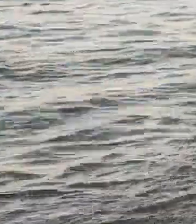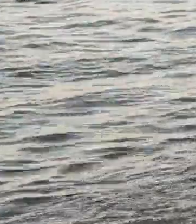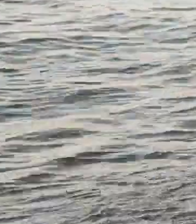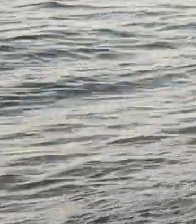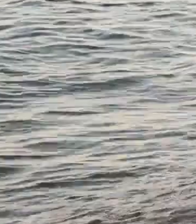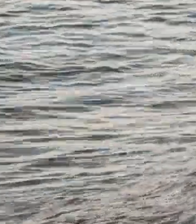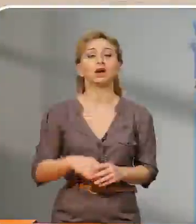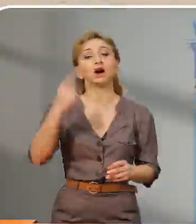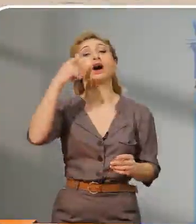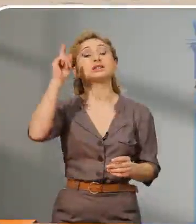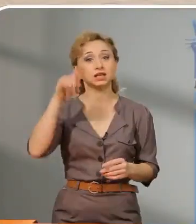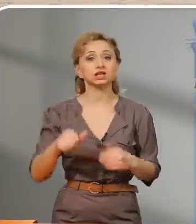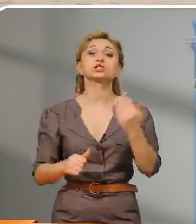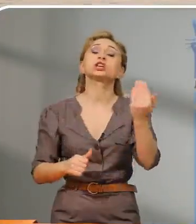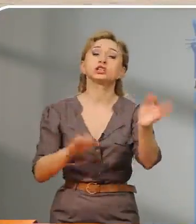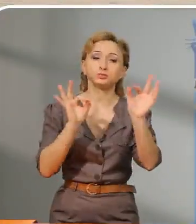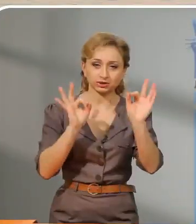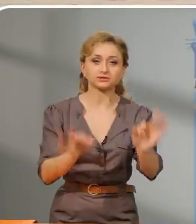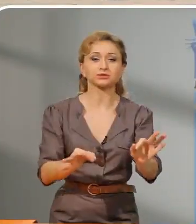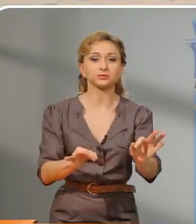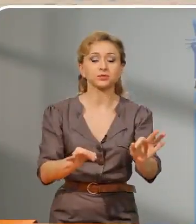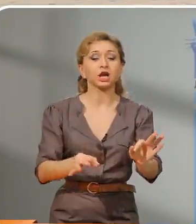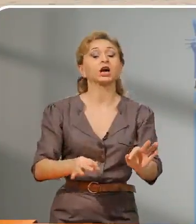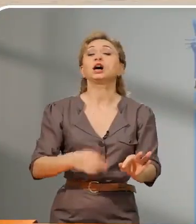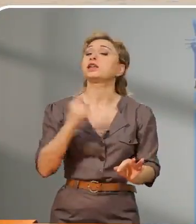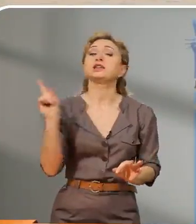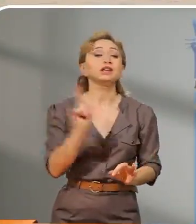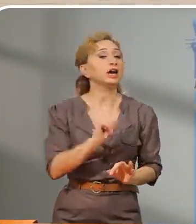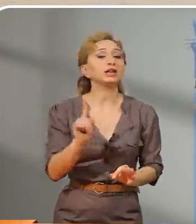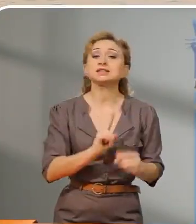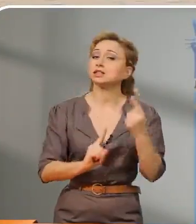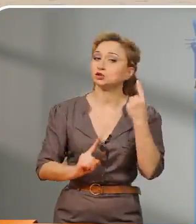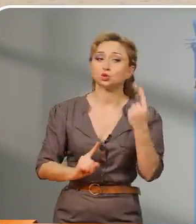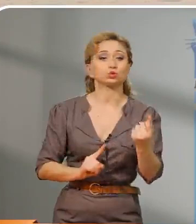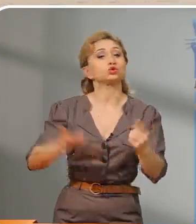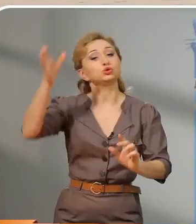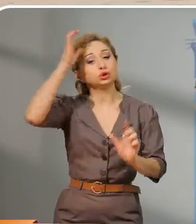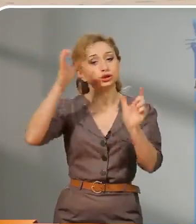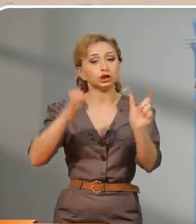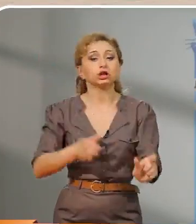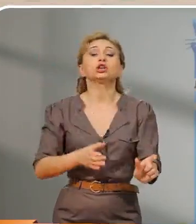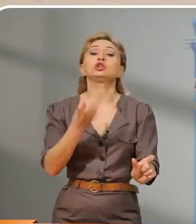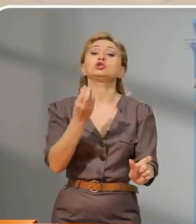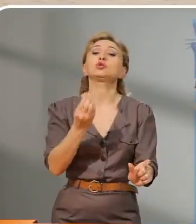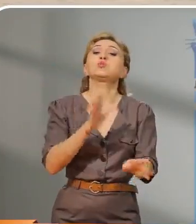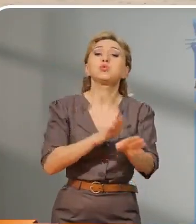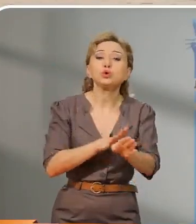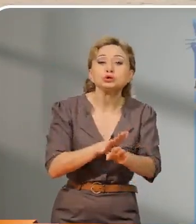Байкалом. А знаешь, ты прав. Ни один ученый еще